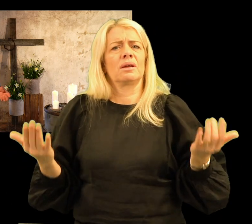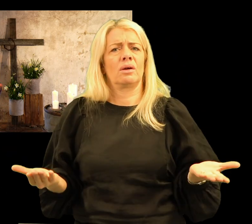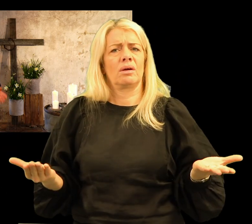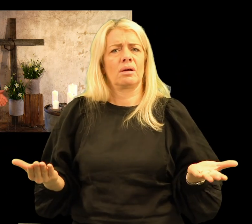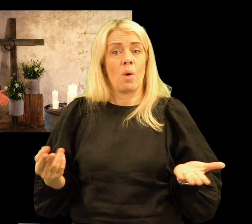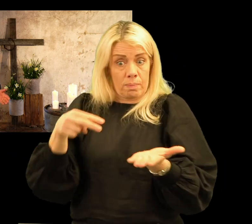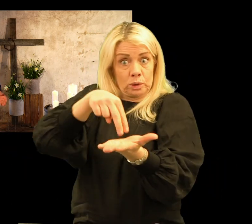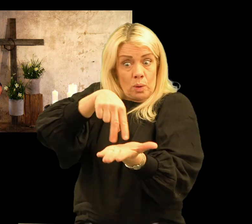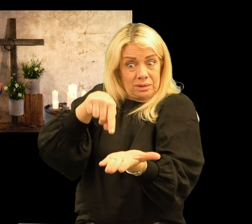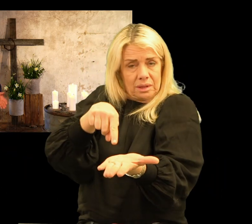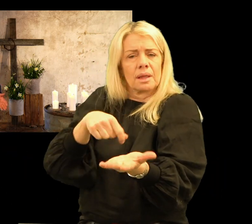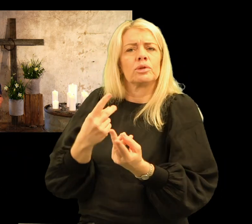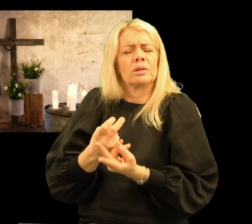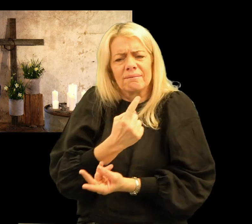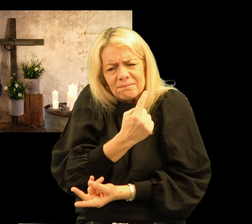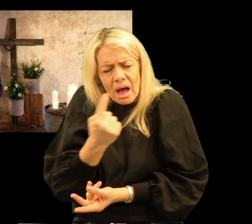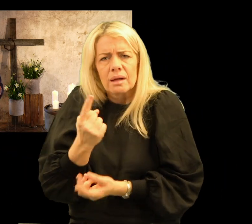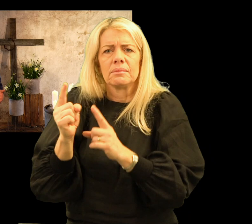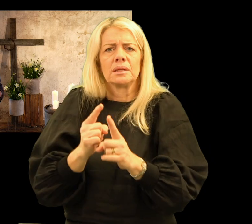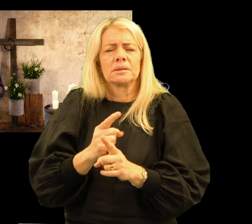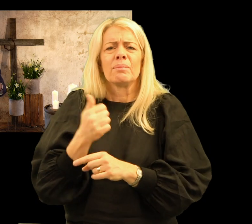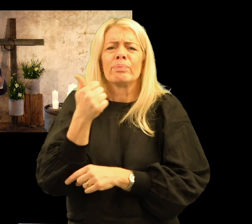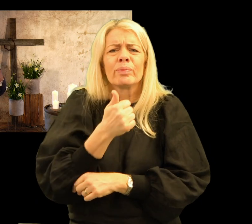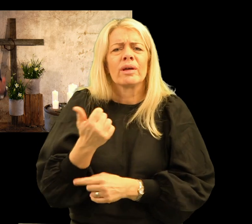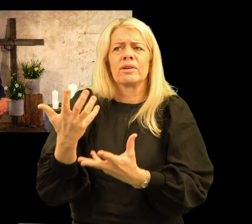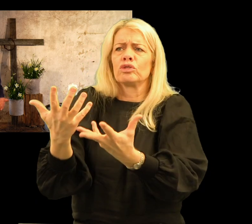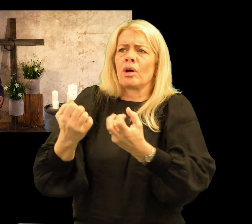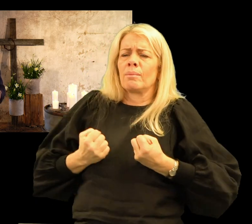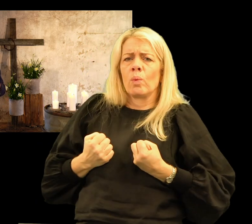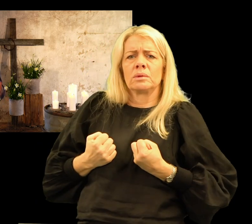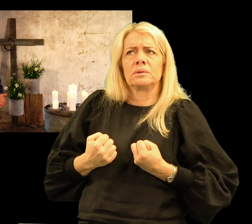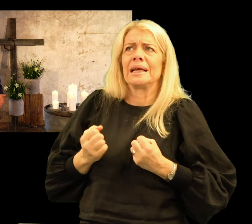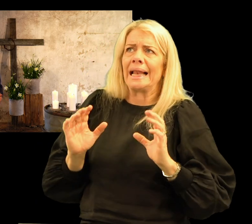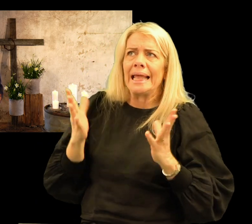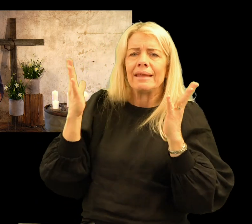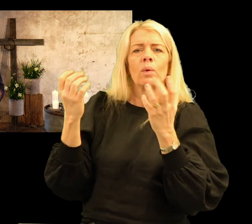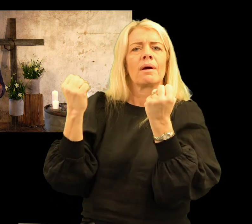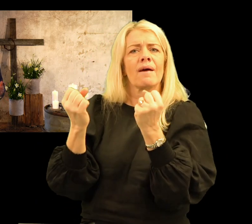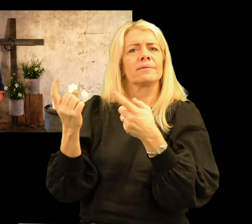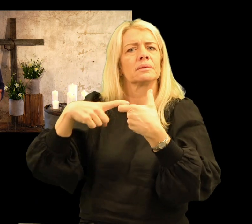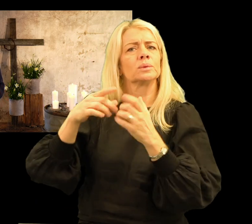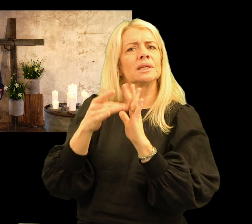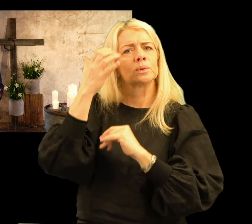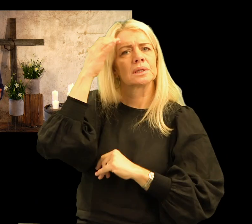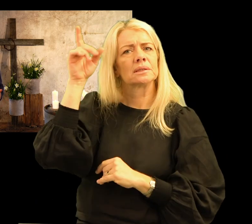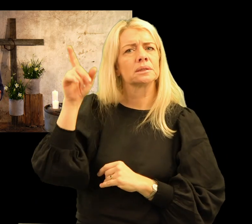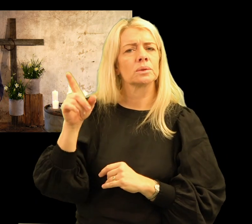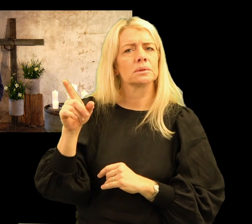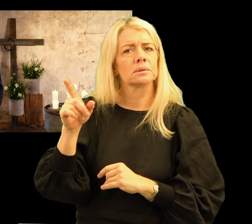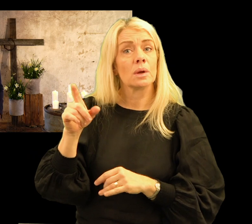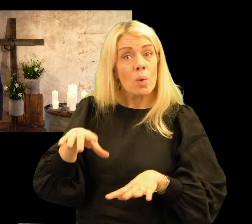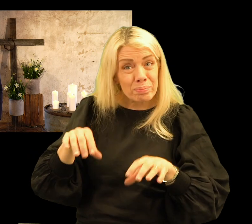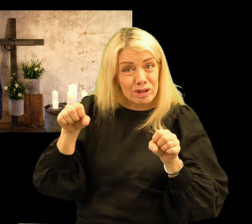Uppståndelsen betyder att alla människor, varje människa, behöver få möjlighet att ta emot det liv och den kraft som finns i Jesus